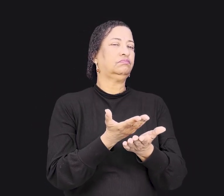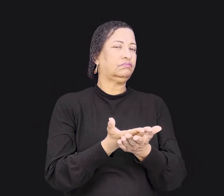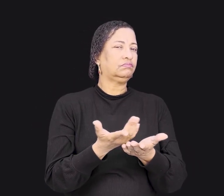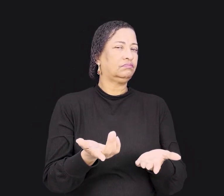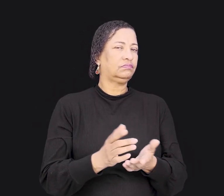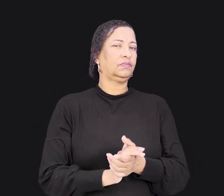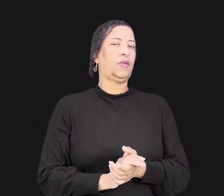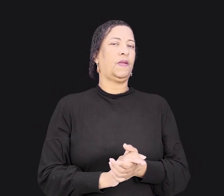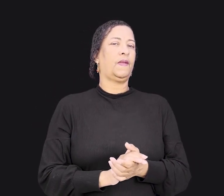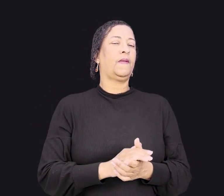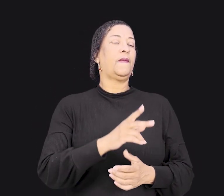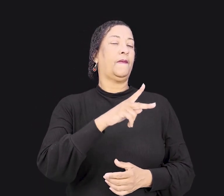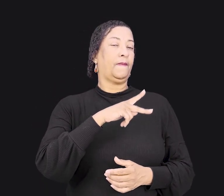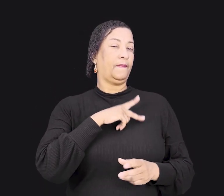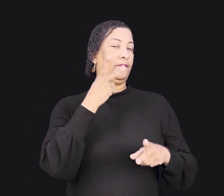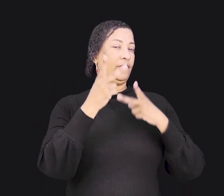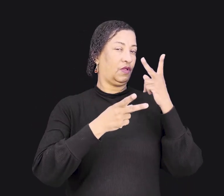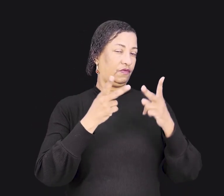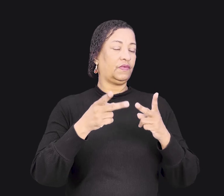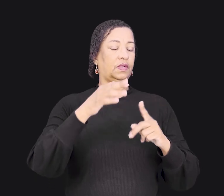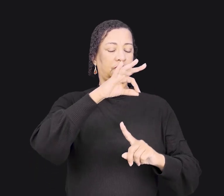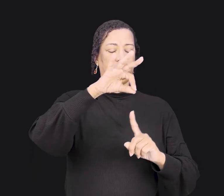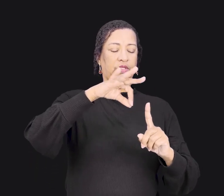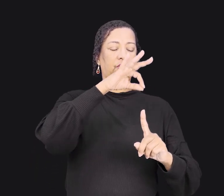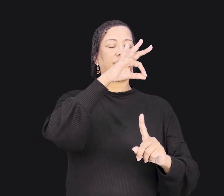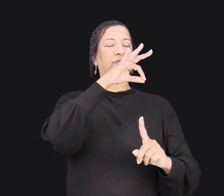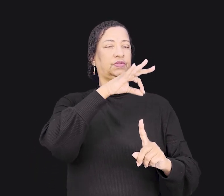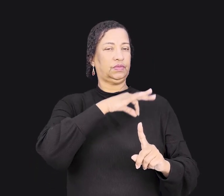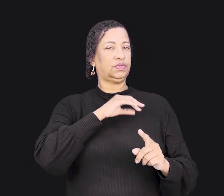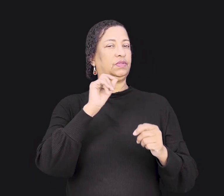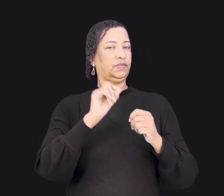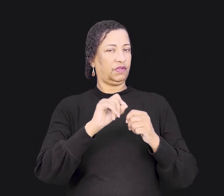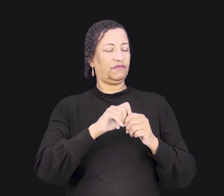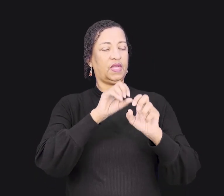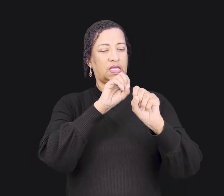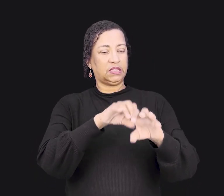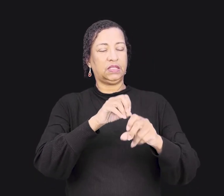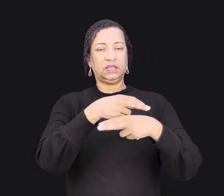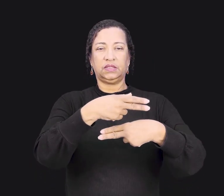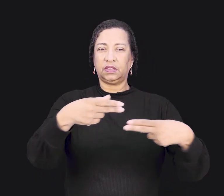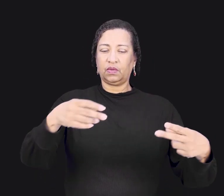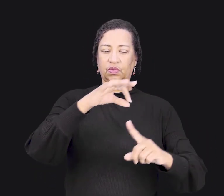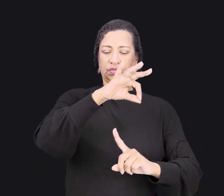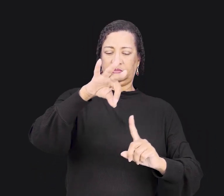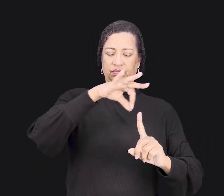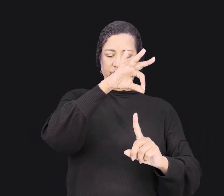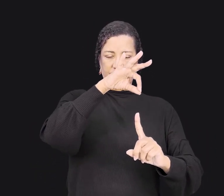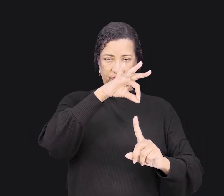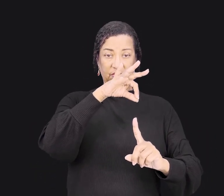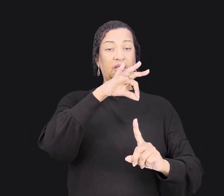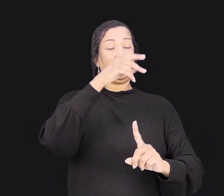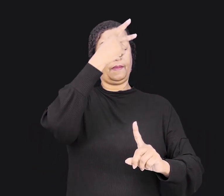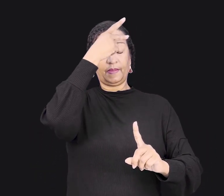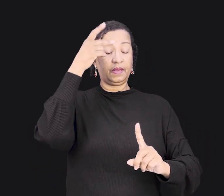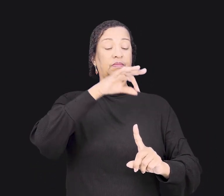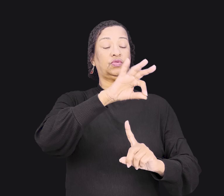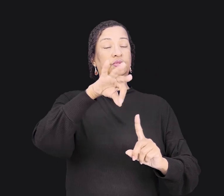Paulo, é o Espírito Santo que faz isso. Ele ensina coisas espirituais para pessoas espirituais. João afirma que existe outro ponto